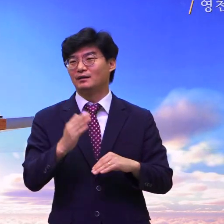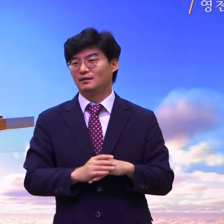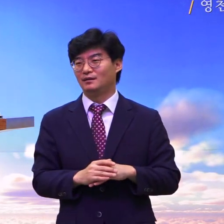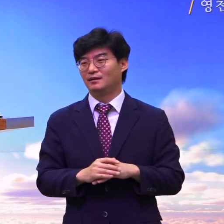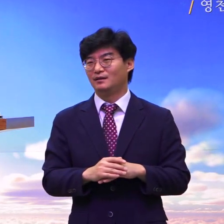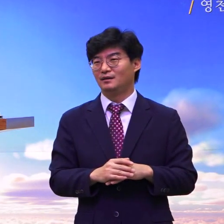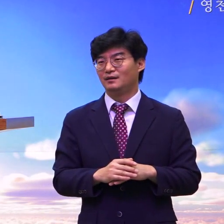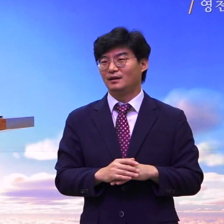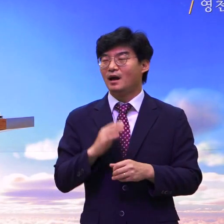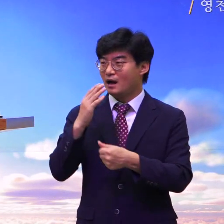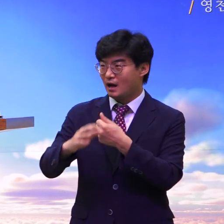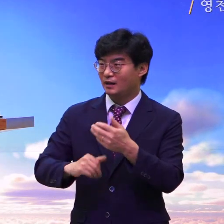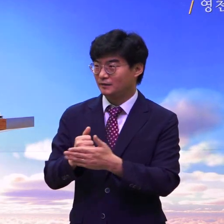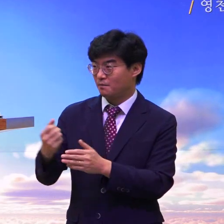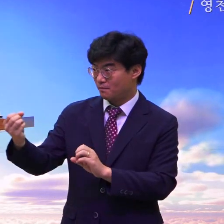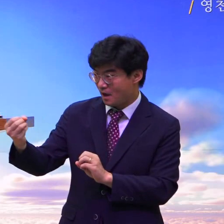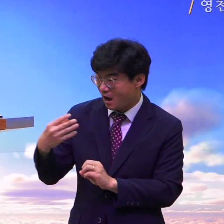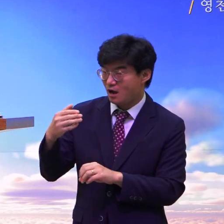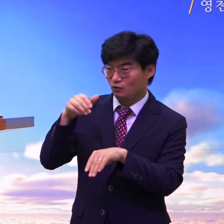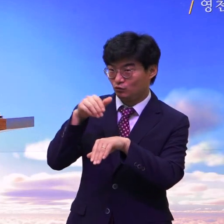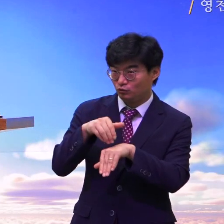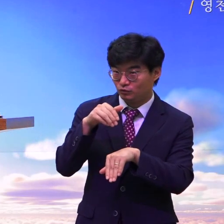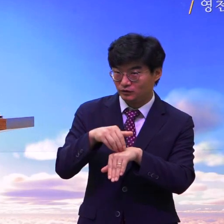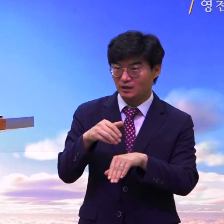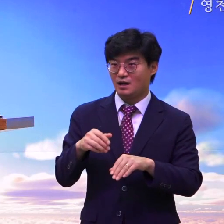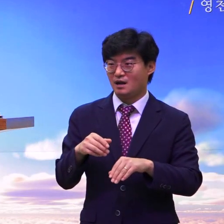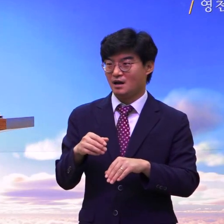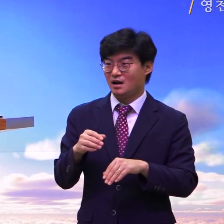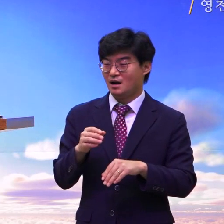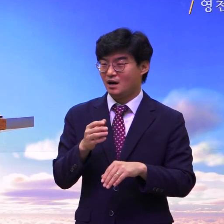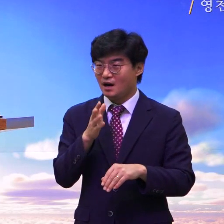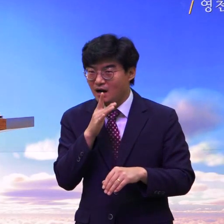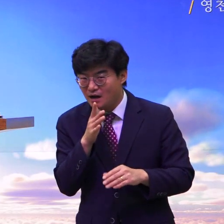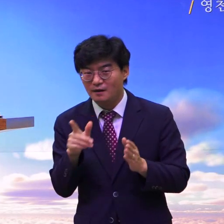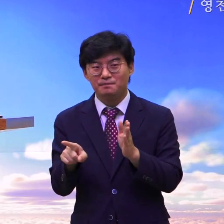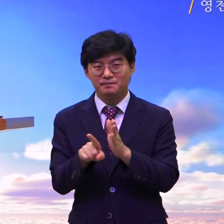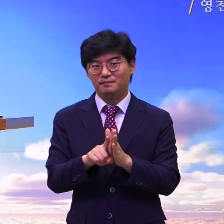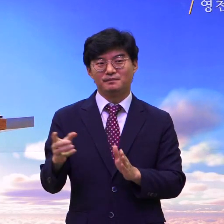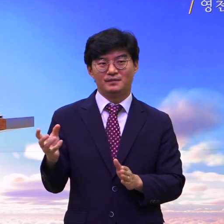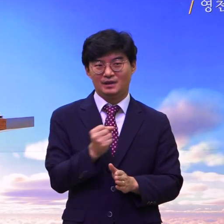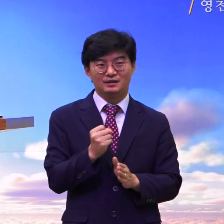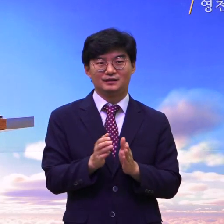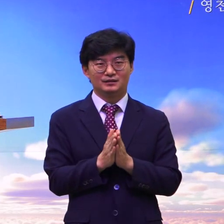주시는 도전을 신앙으로 받아들이기 시작하는 것입니다.